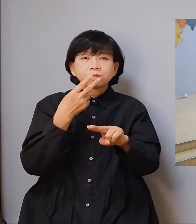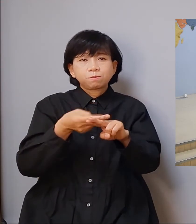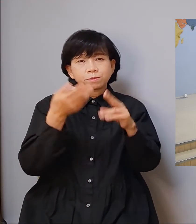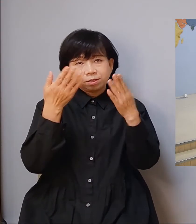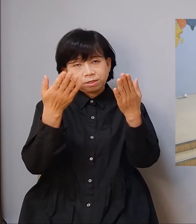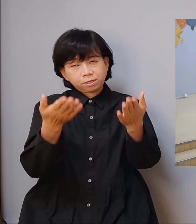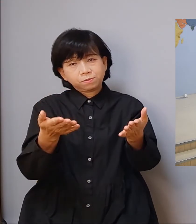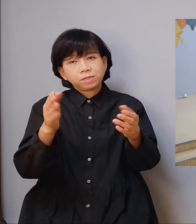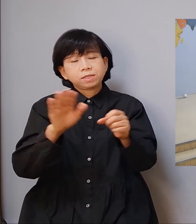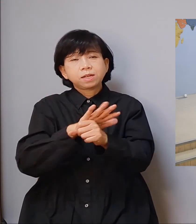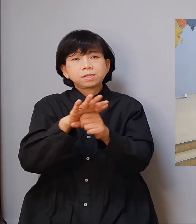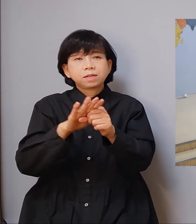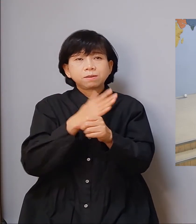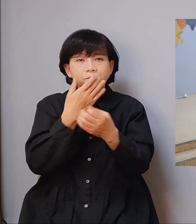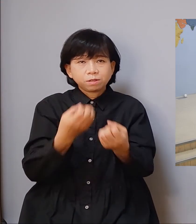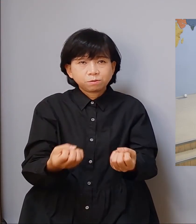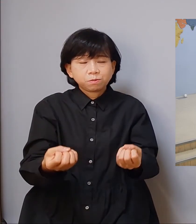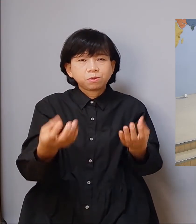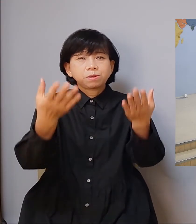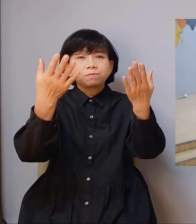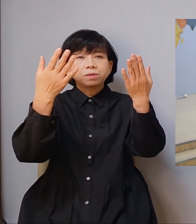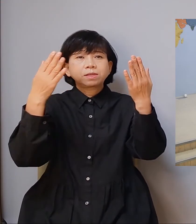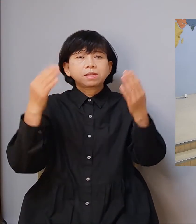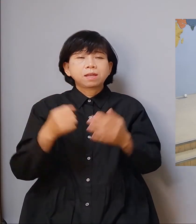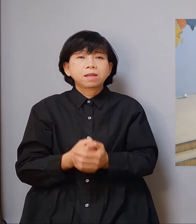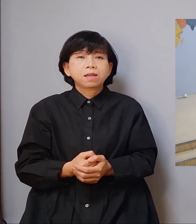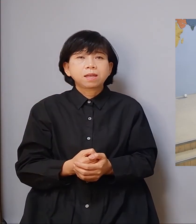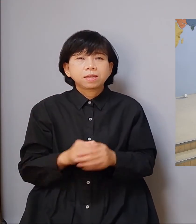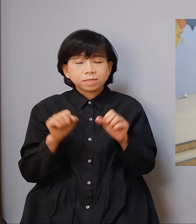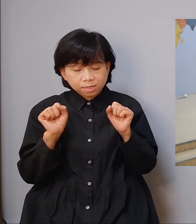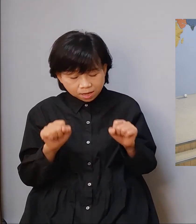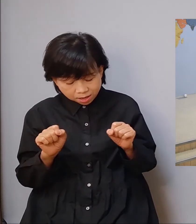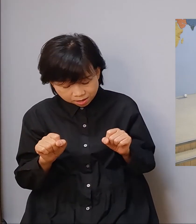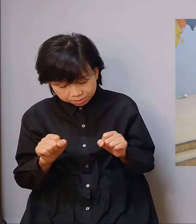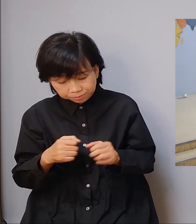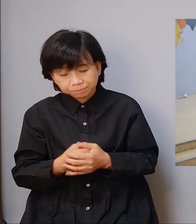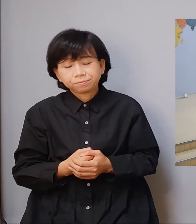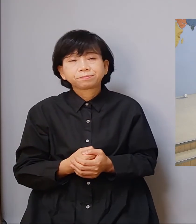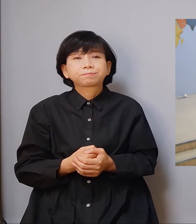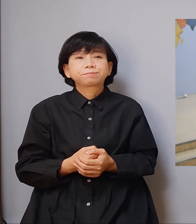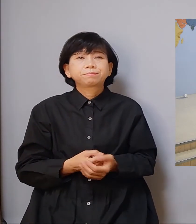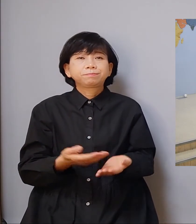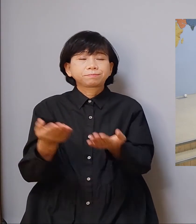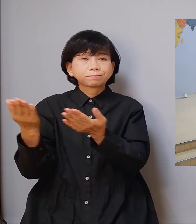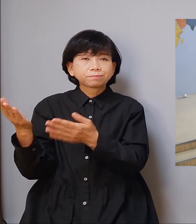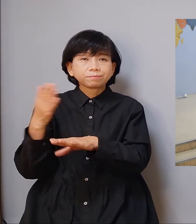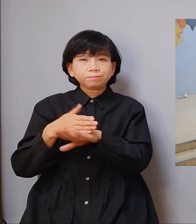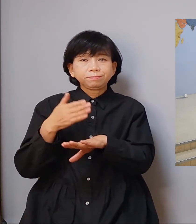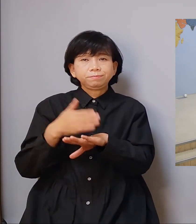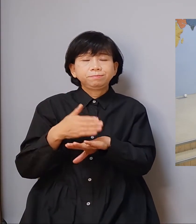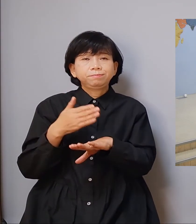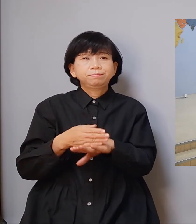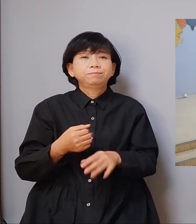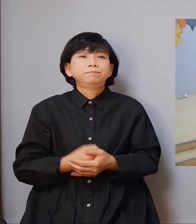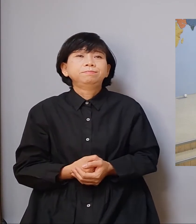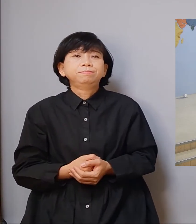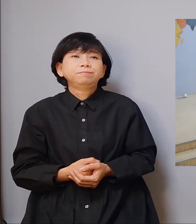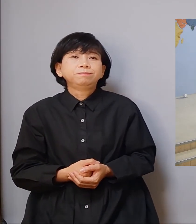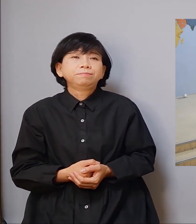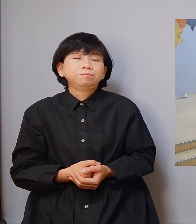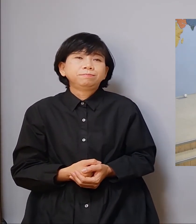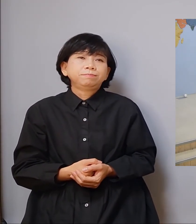네, 우리 사랑하고 축복합니다. 차렷 인사. 네, 감사합니다. 네,